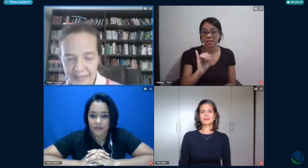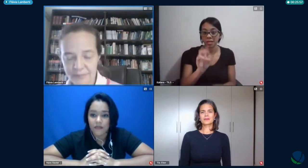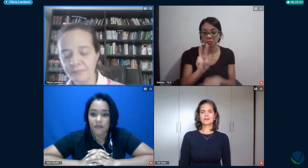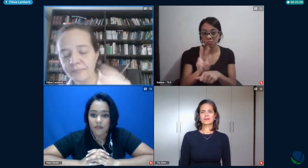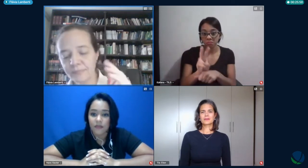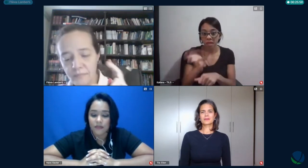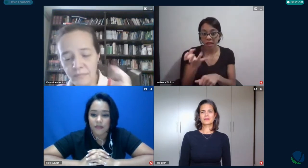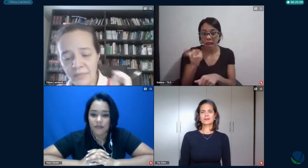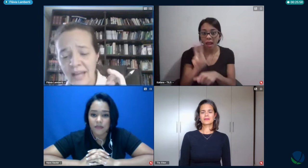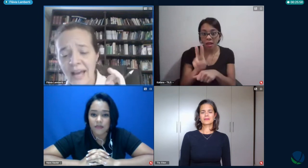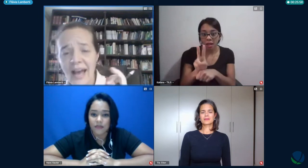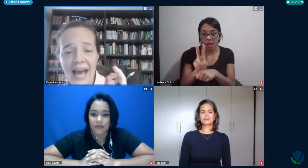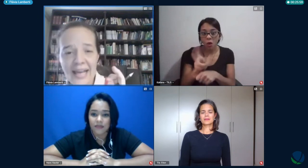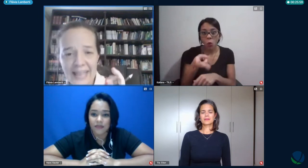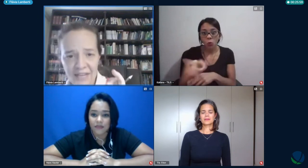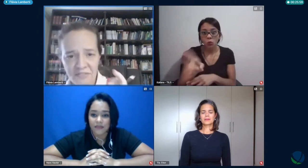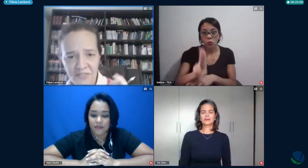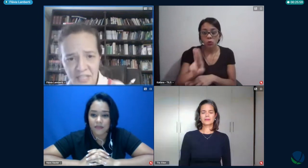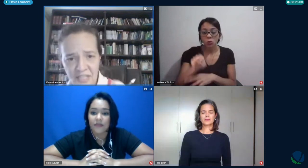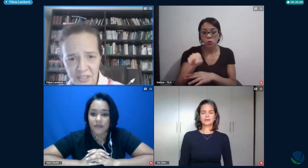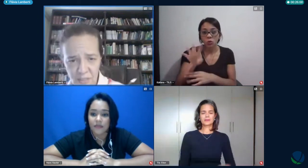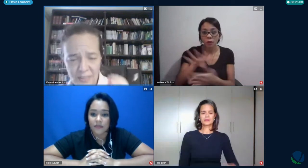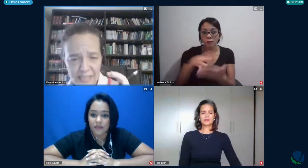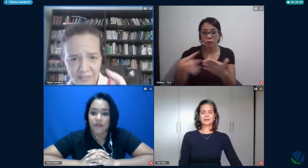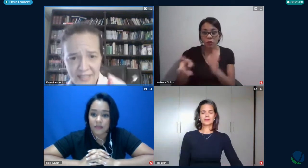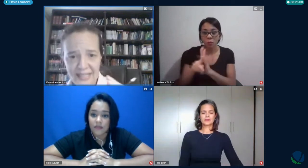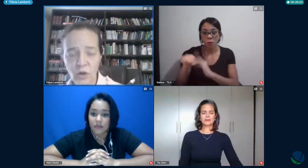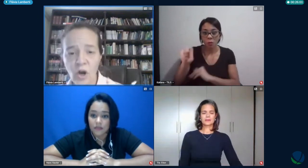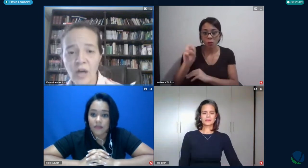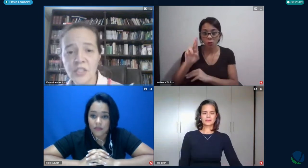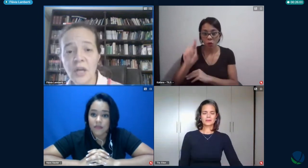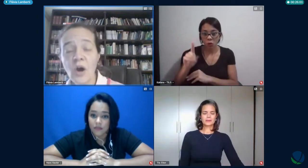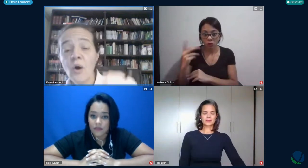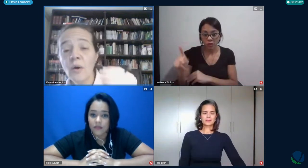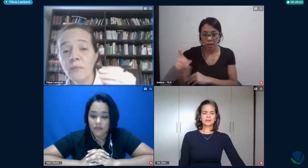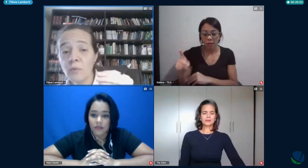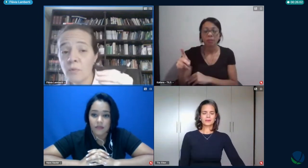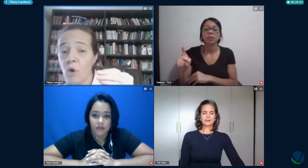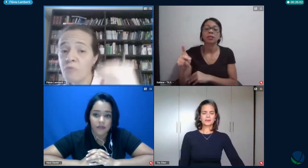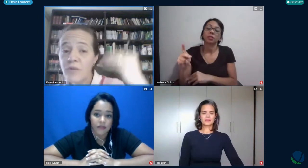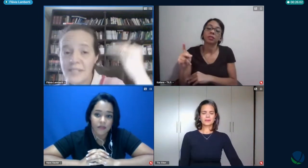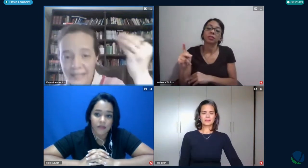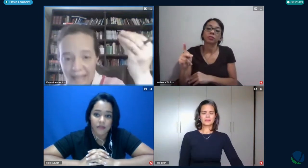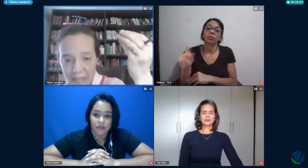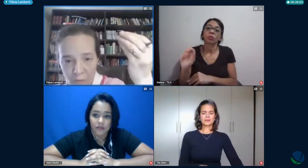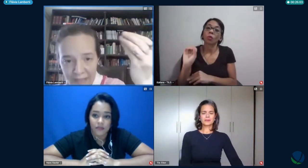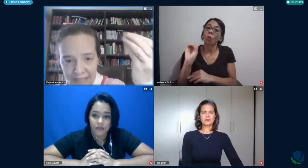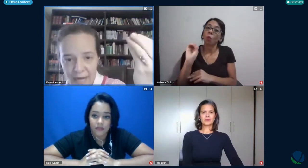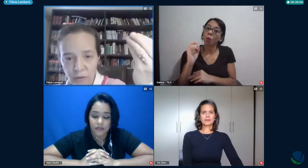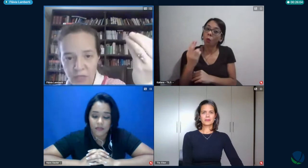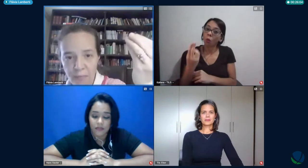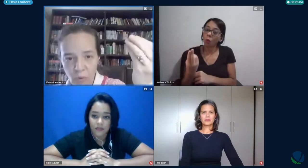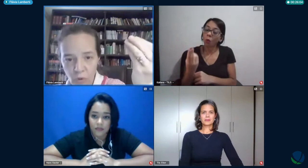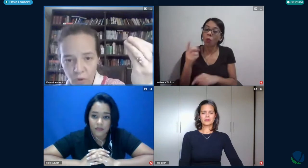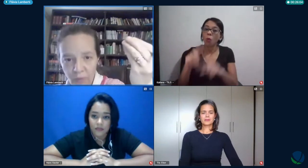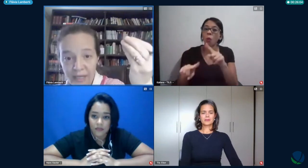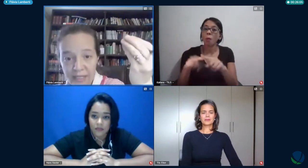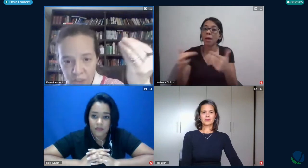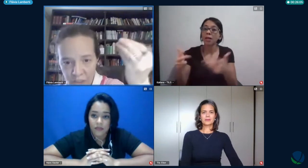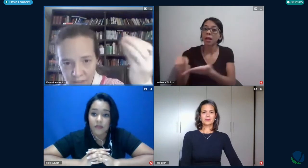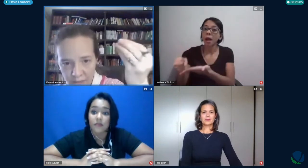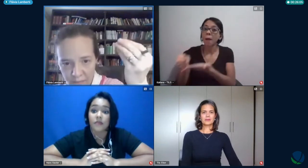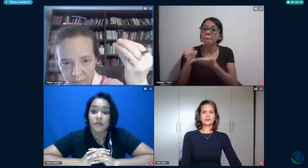manter aquela ficha específica da Nord, ou você traz um material de